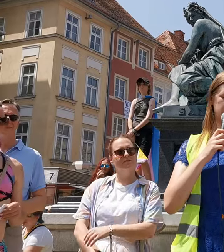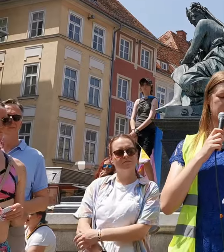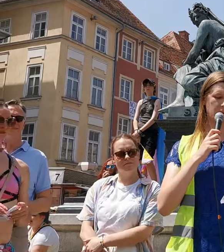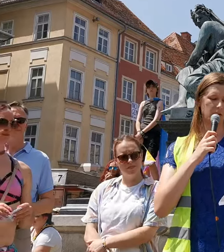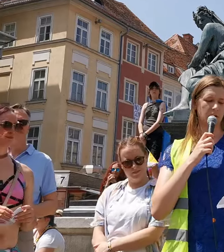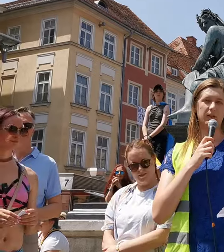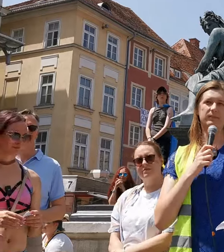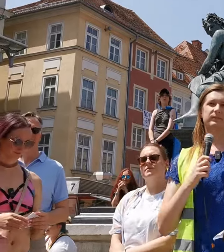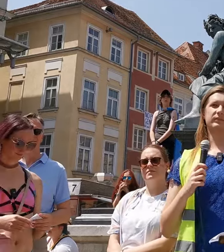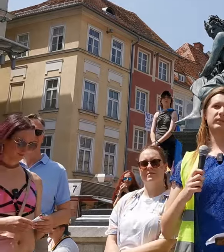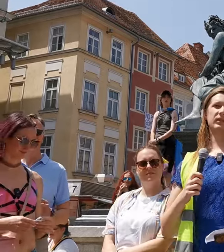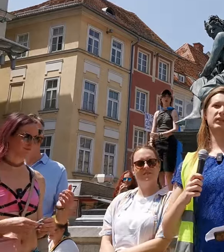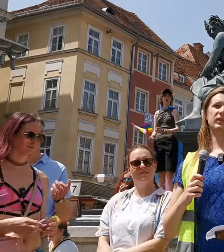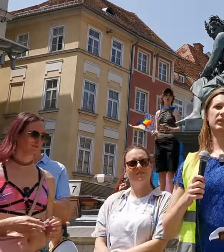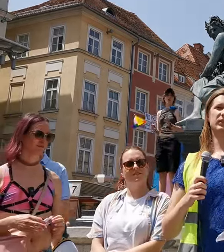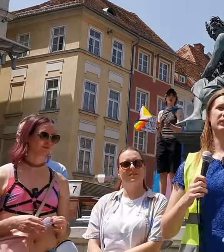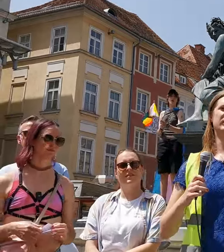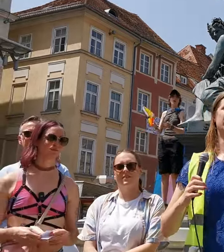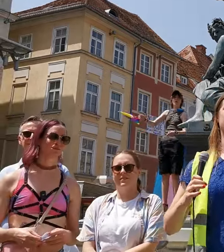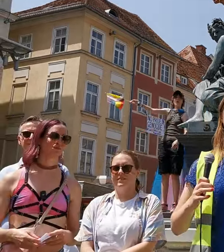gehen.